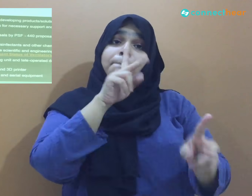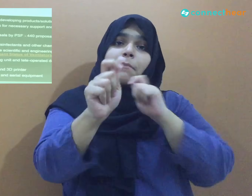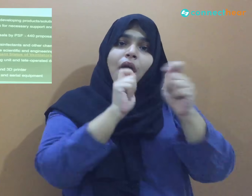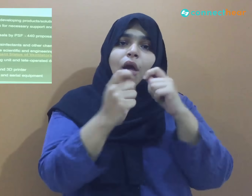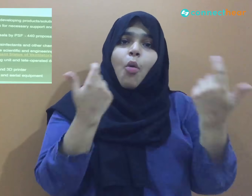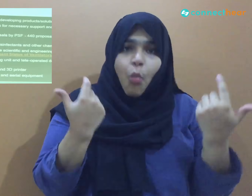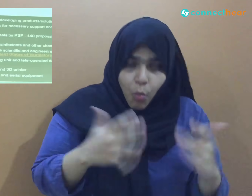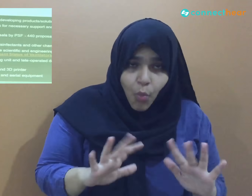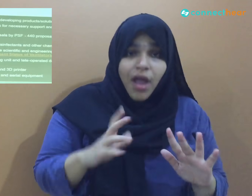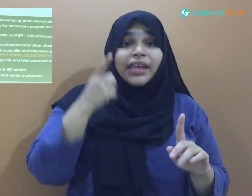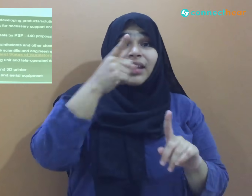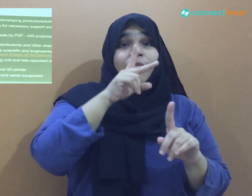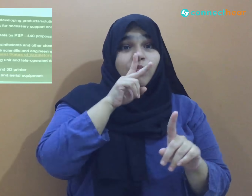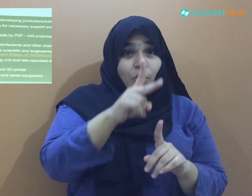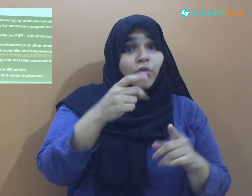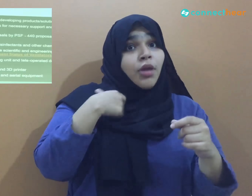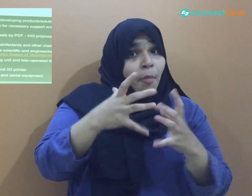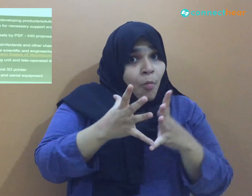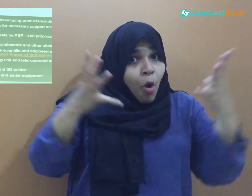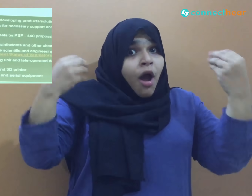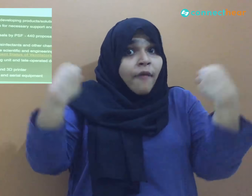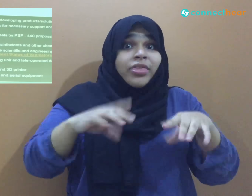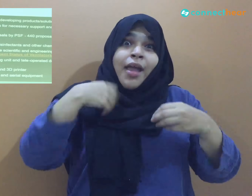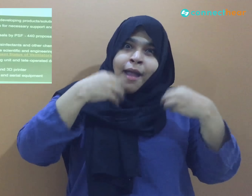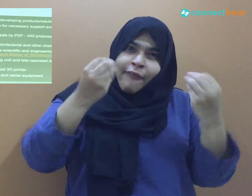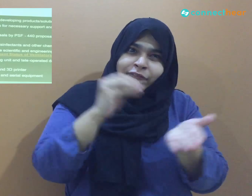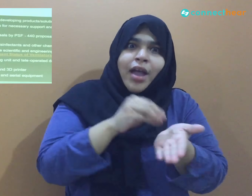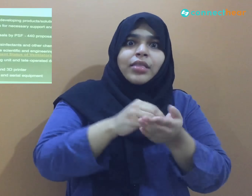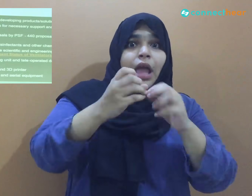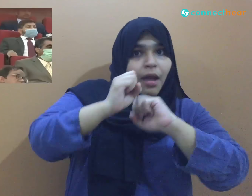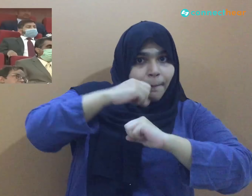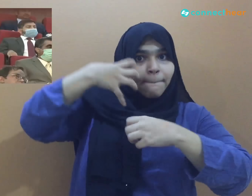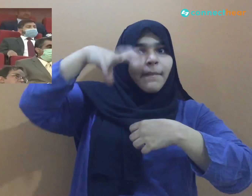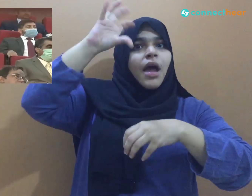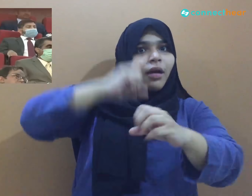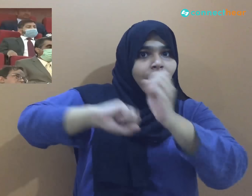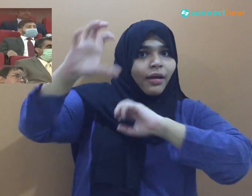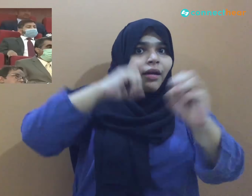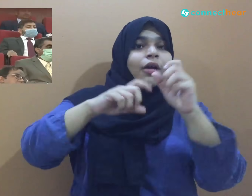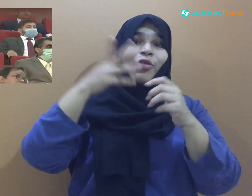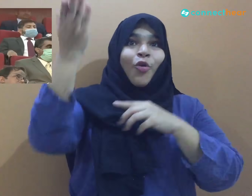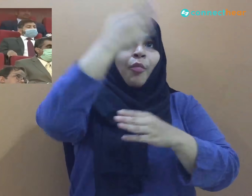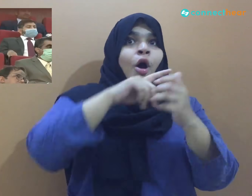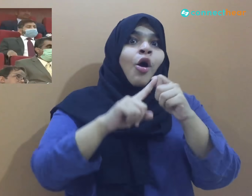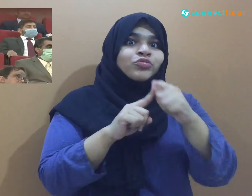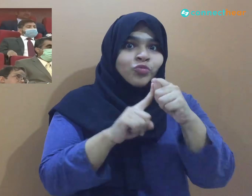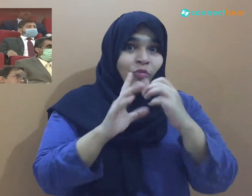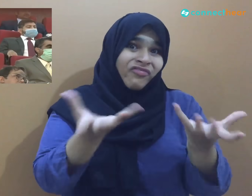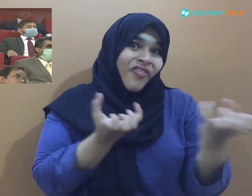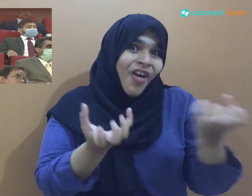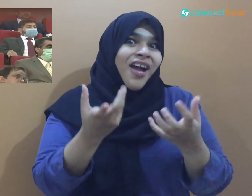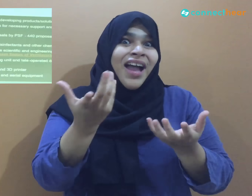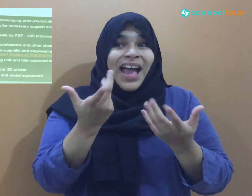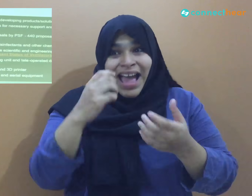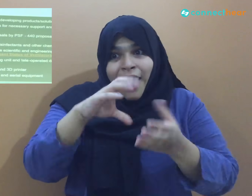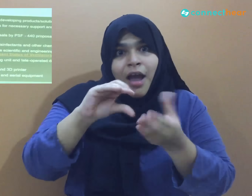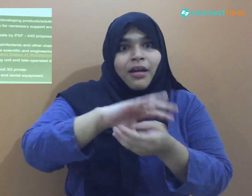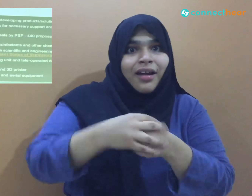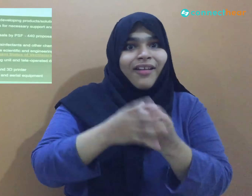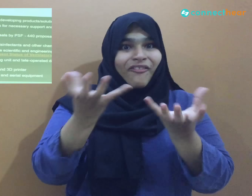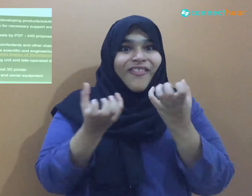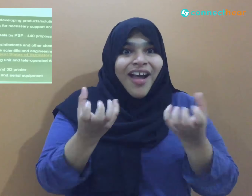ہم نے, باقی جو منسٹریز ہیں ان کے سامنے بھی بات کی ہے. اس وقت ہینڈ سینیٹائزرز کی دنیا بھر میں بہت ڈیمانڈ ہے. ہمارے ہاں اب